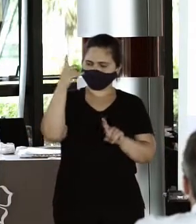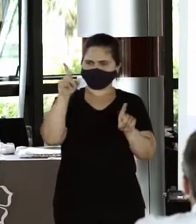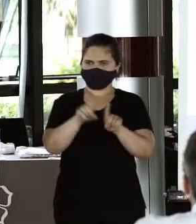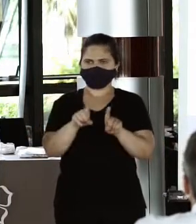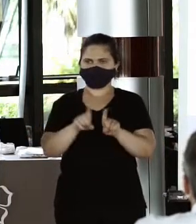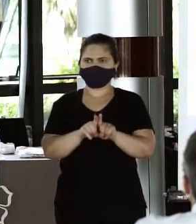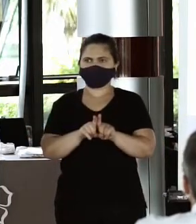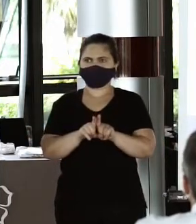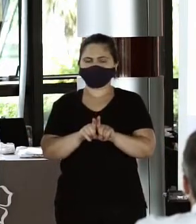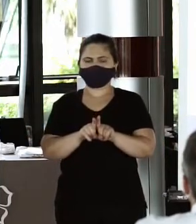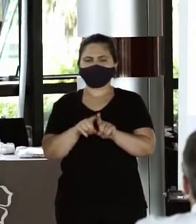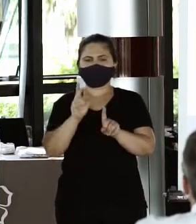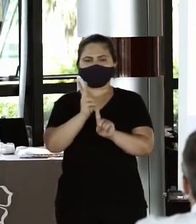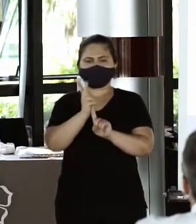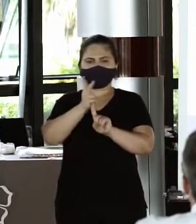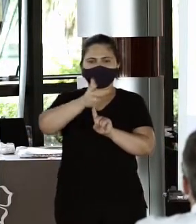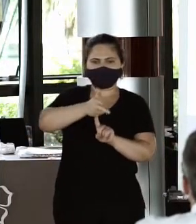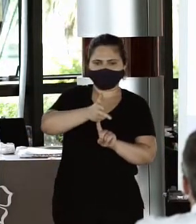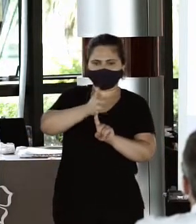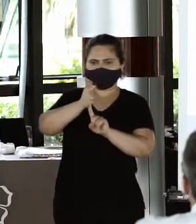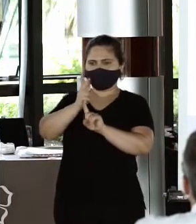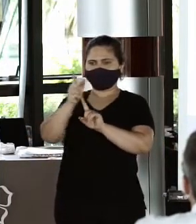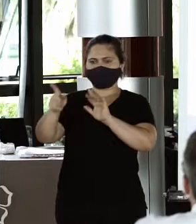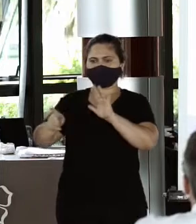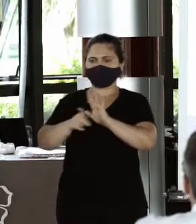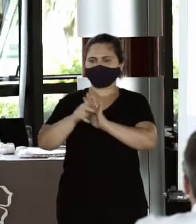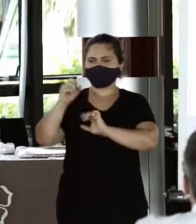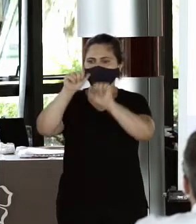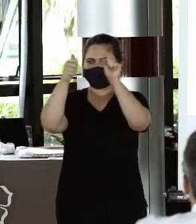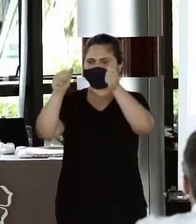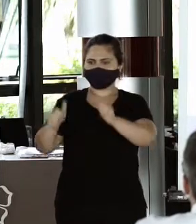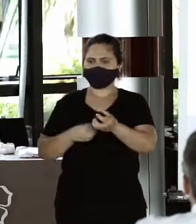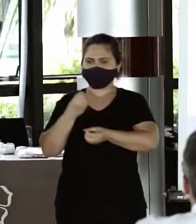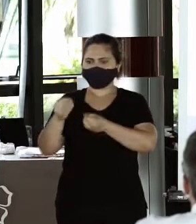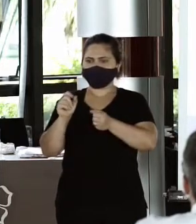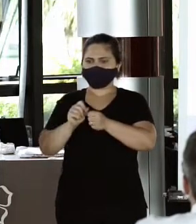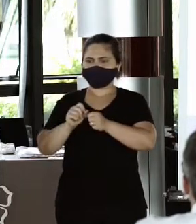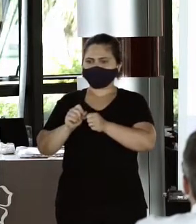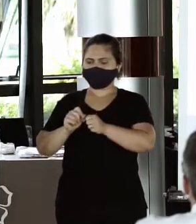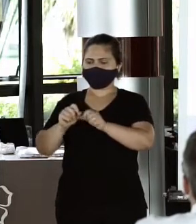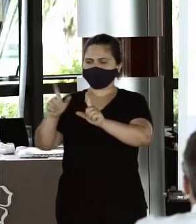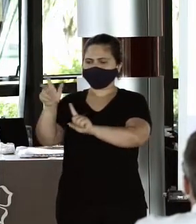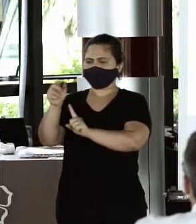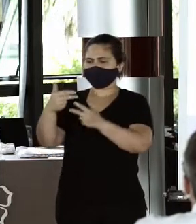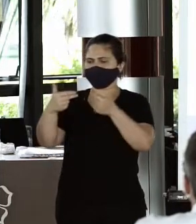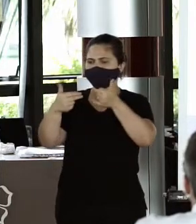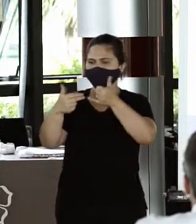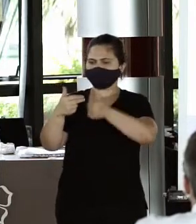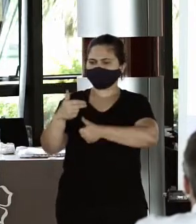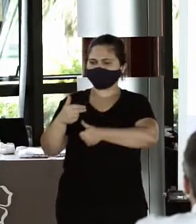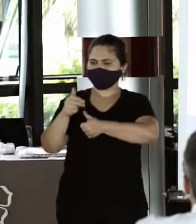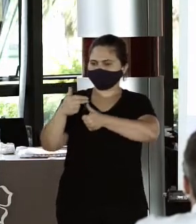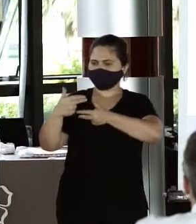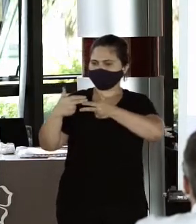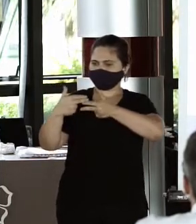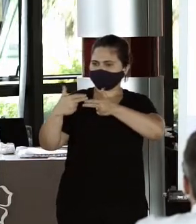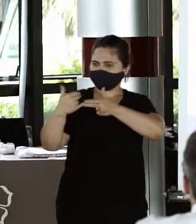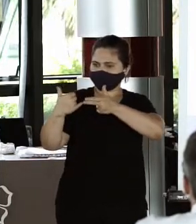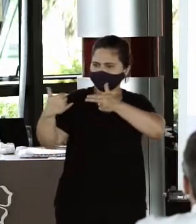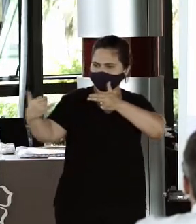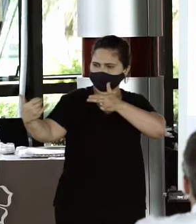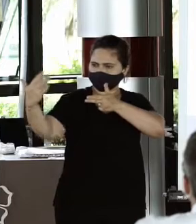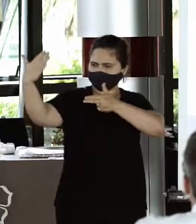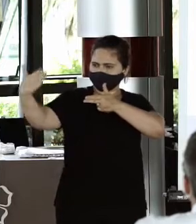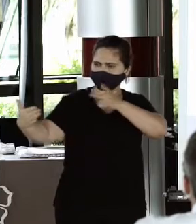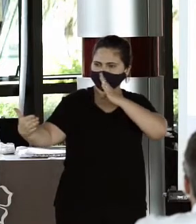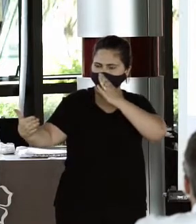também, o ângulo de aquisição das imagens. Então, quando a gente tira uma imagem térmica, se eu estou aqui de